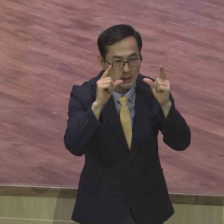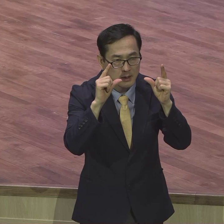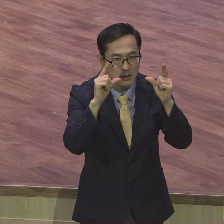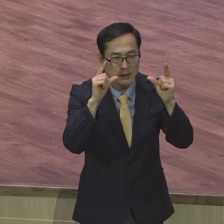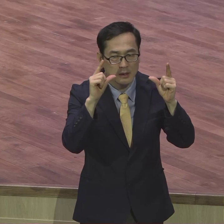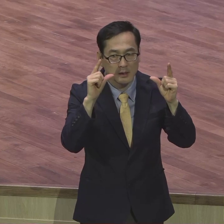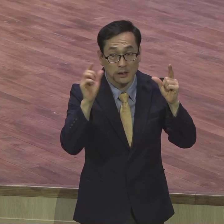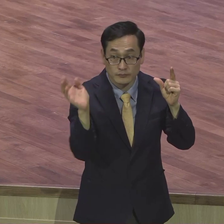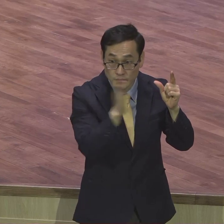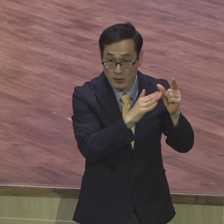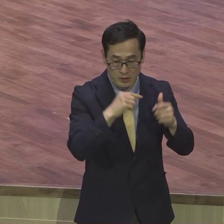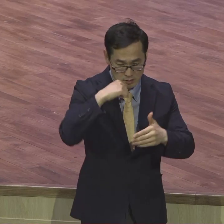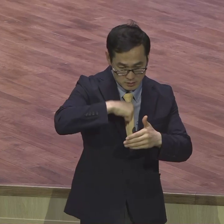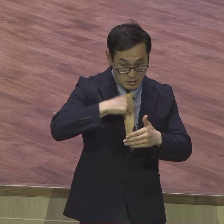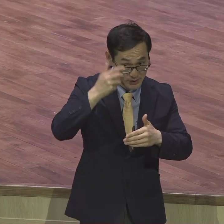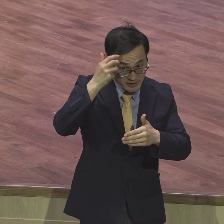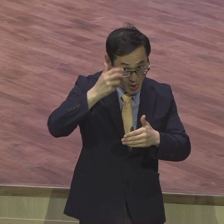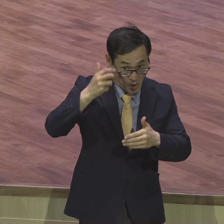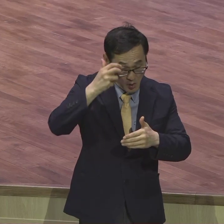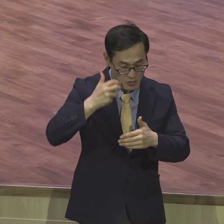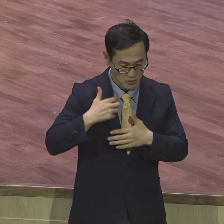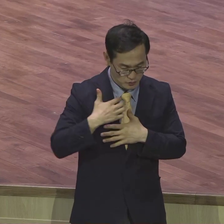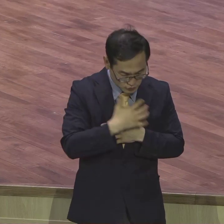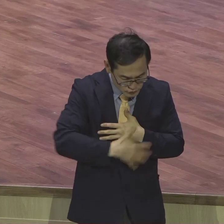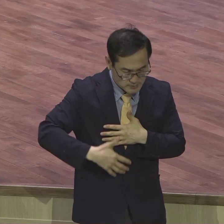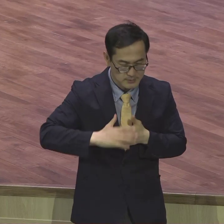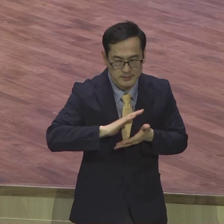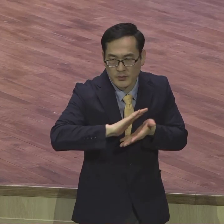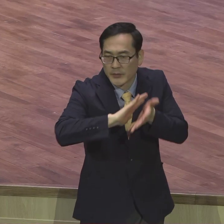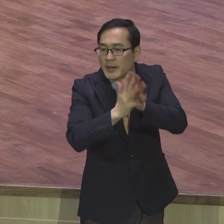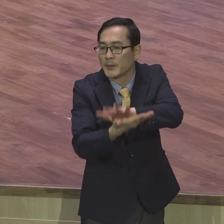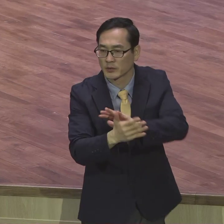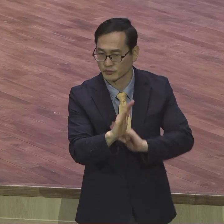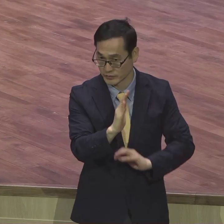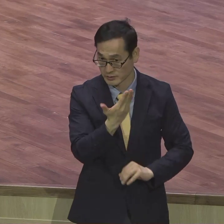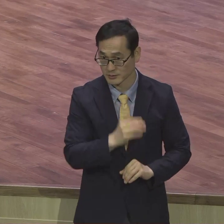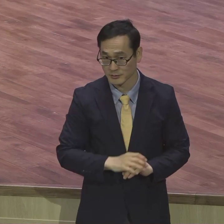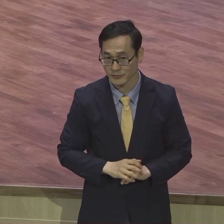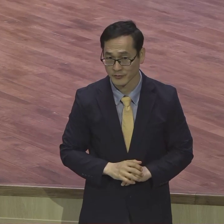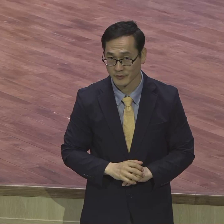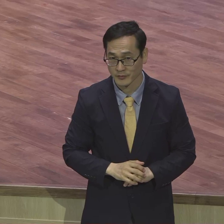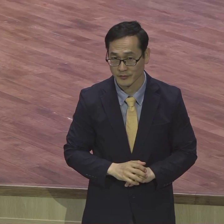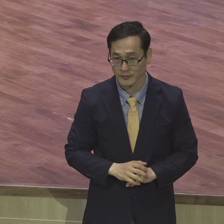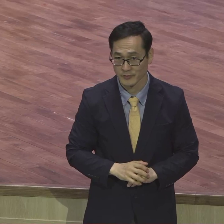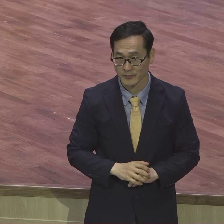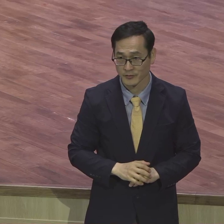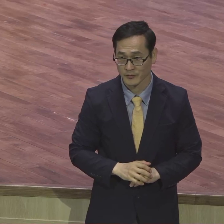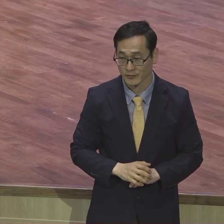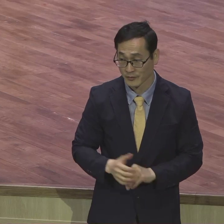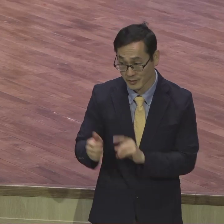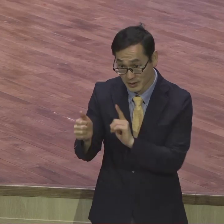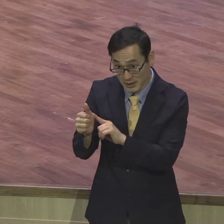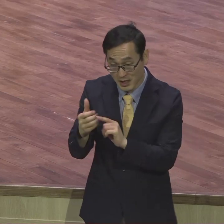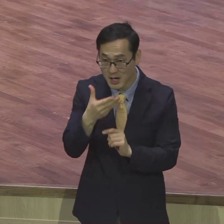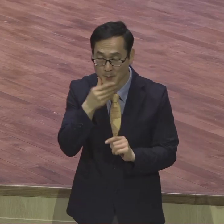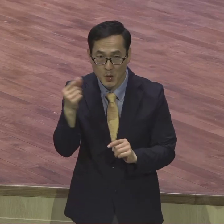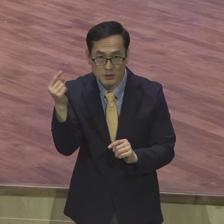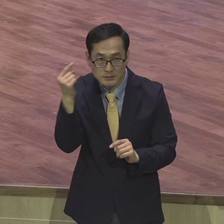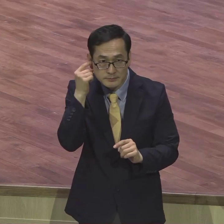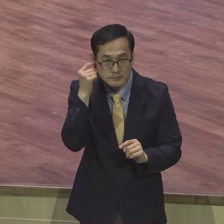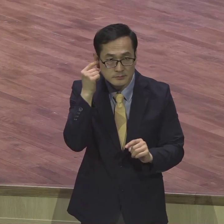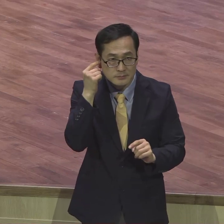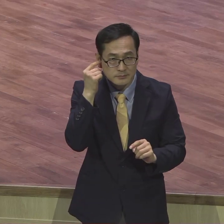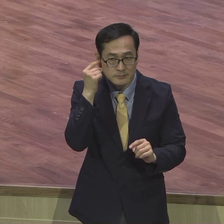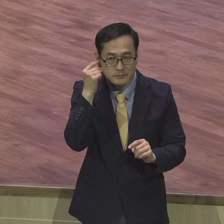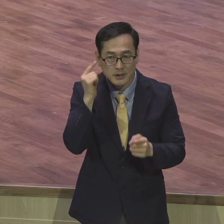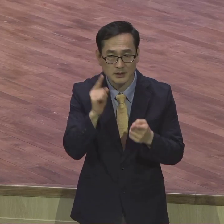그러한 회복이 되어졌습니다. 은혜의 이 복음에 대한 뜨거운 이 감격을